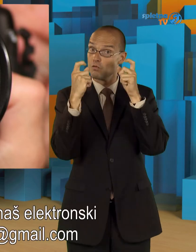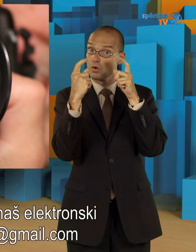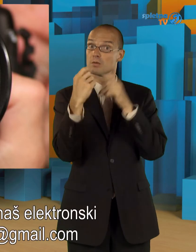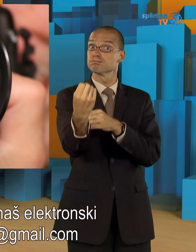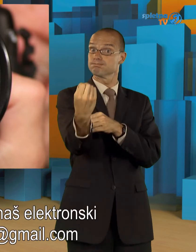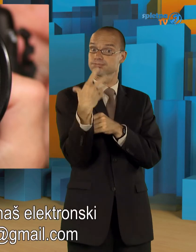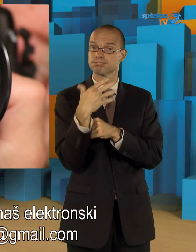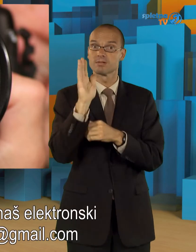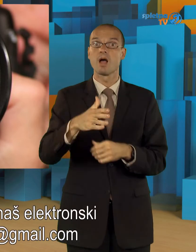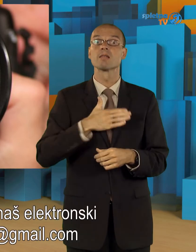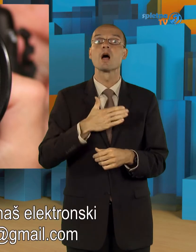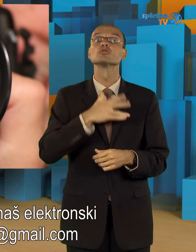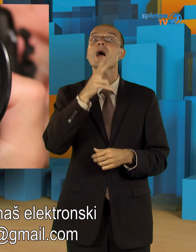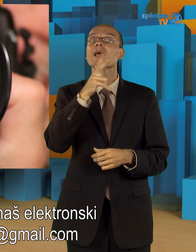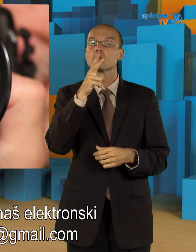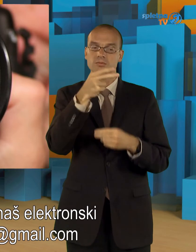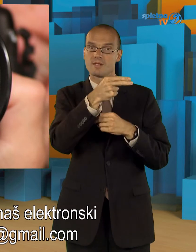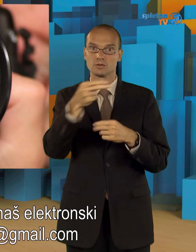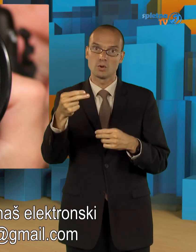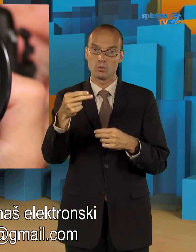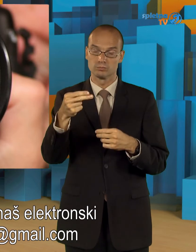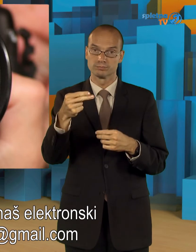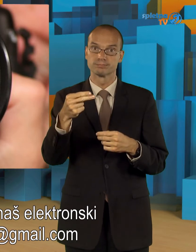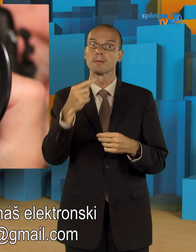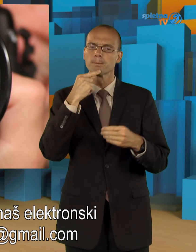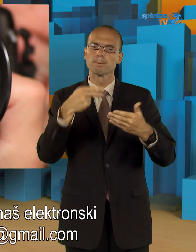Fotografije pošljite na naš elektronski naslov